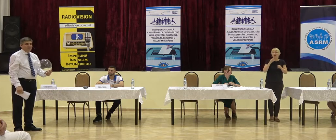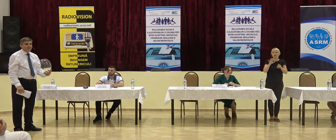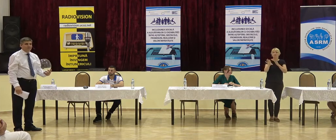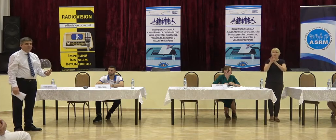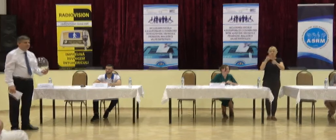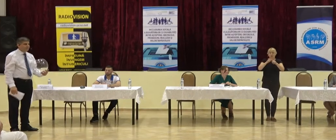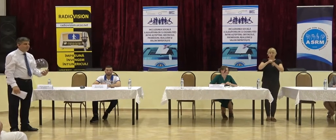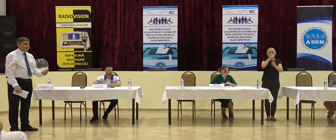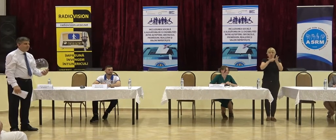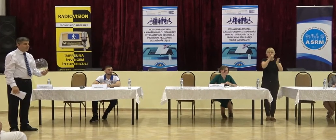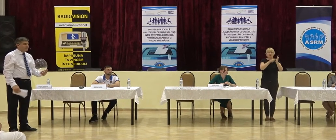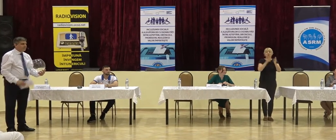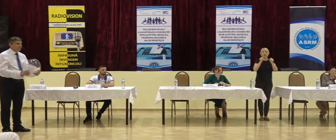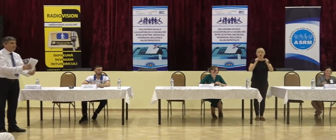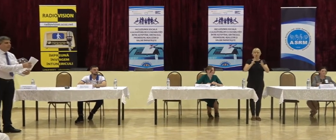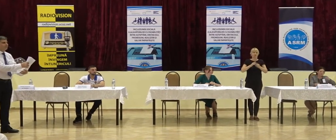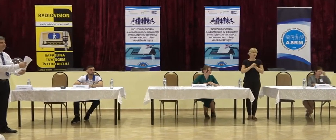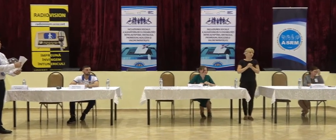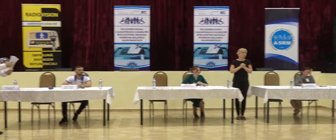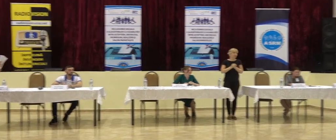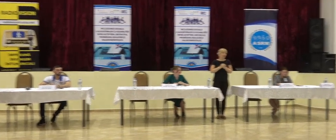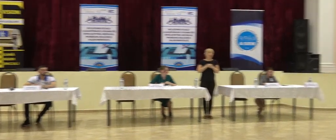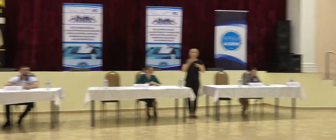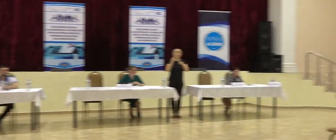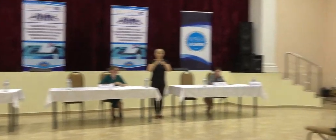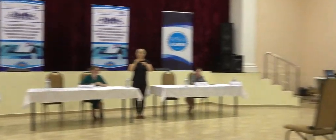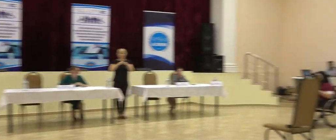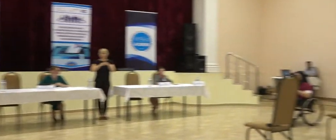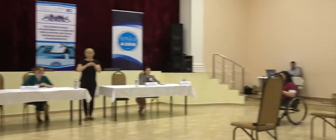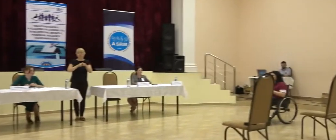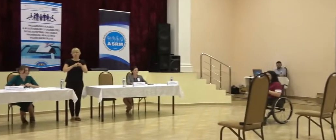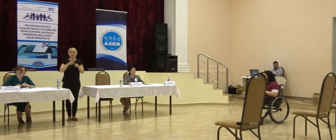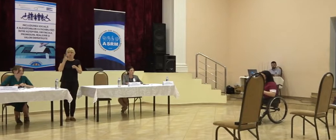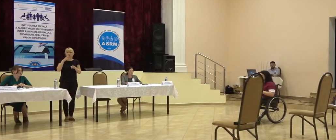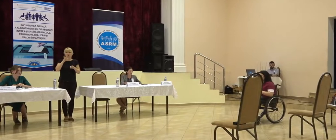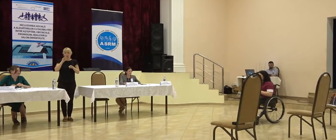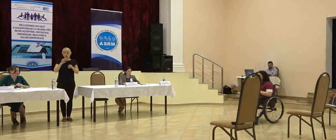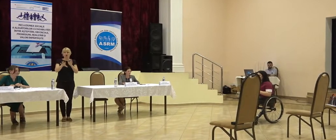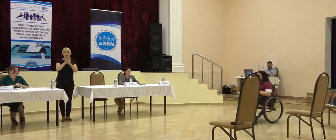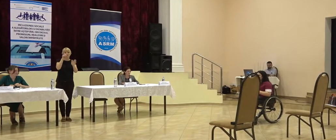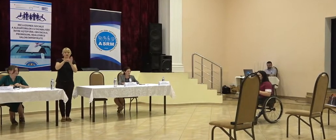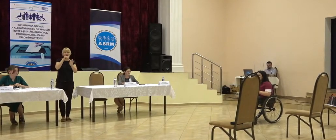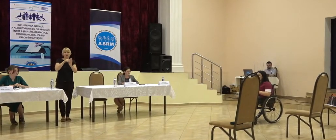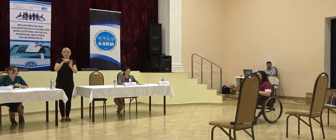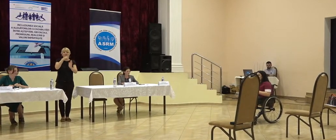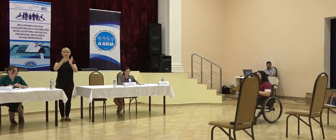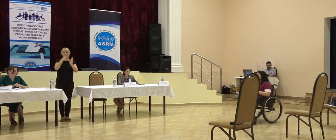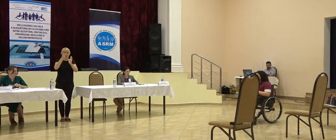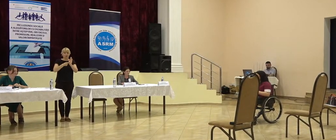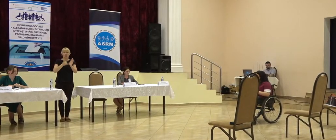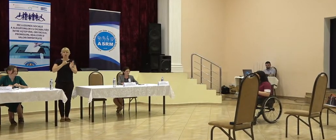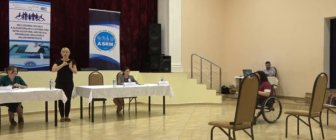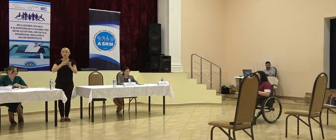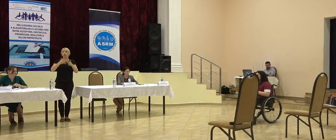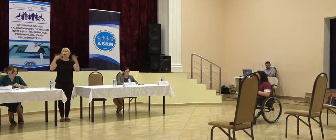întrebări. Sigur. În cadrul acestei runde, loteria electorală, noi avem mai